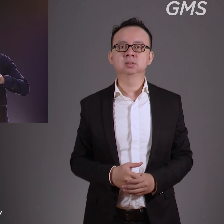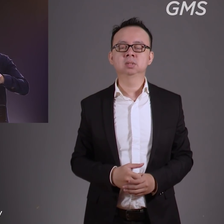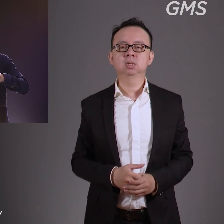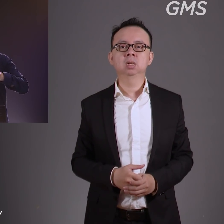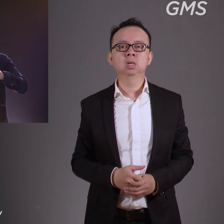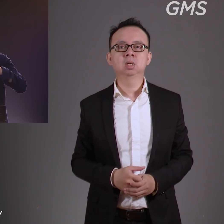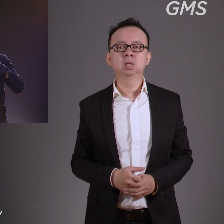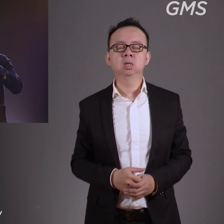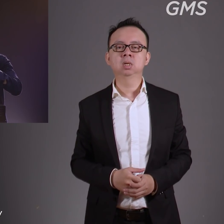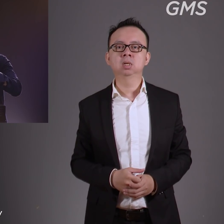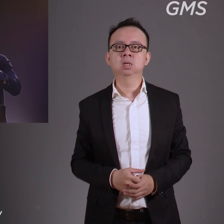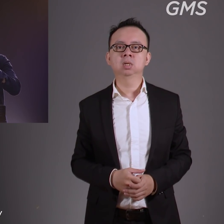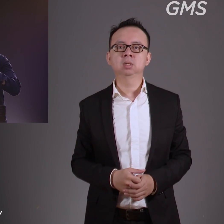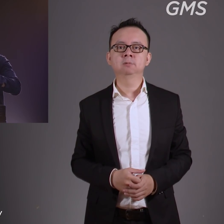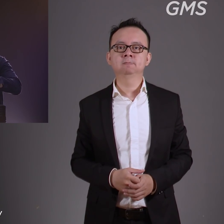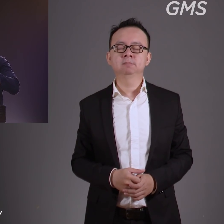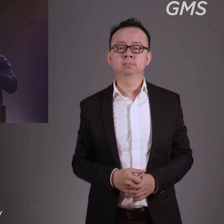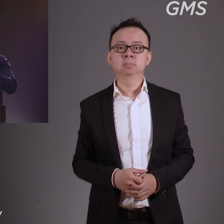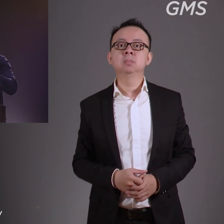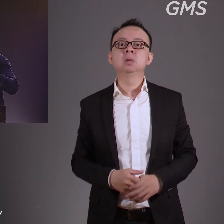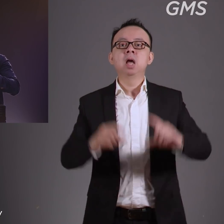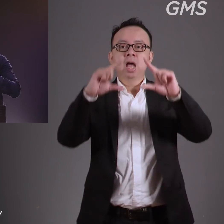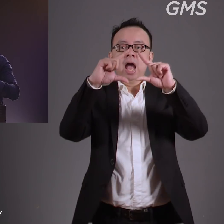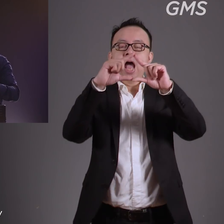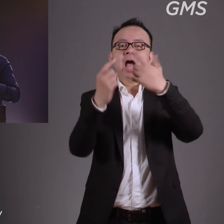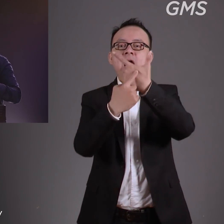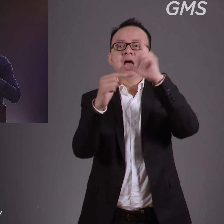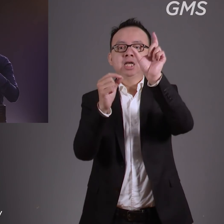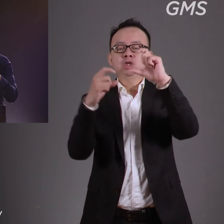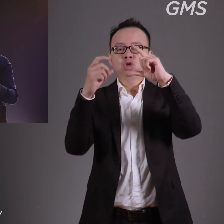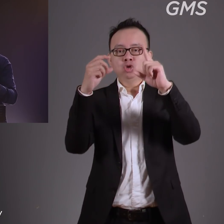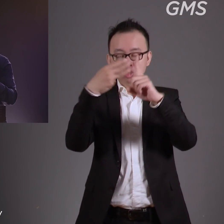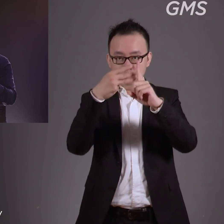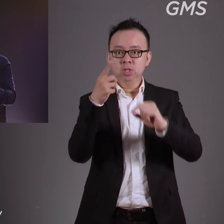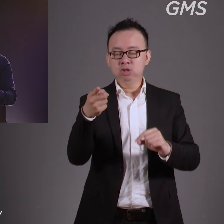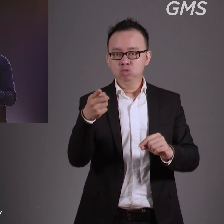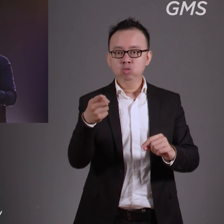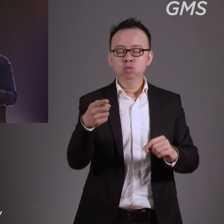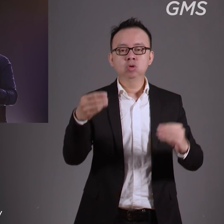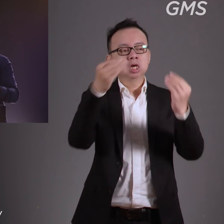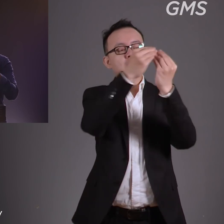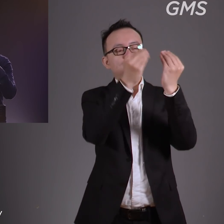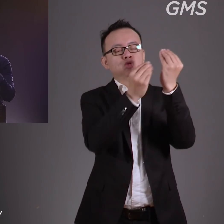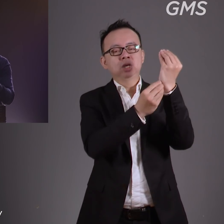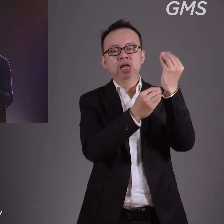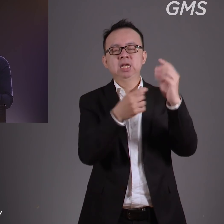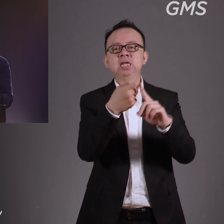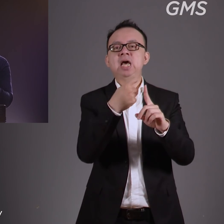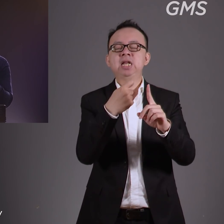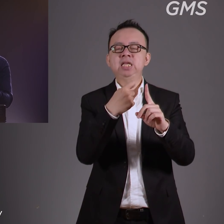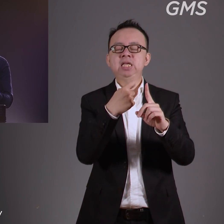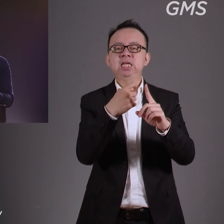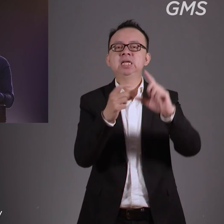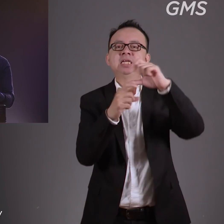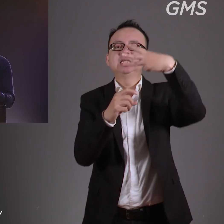keturunan, tapi paling tidak dia ada di teritori, di kota yang dibangun oleh Us, anak Sem. Muncul